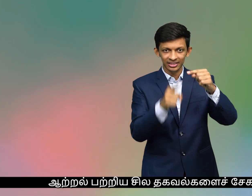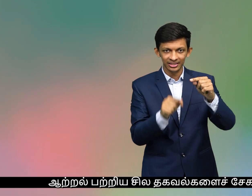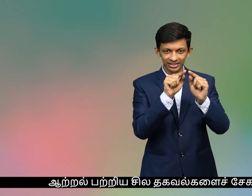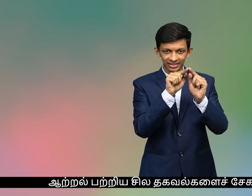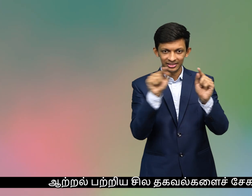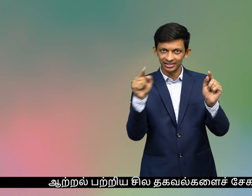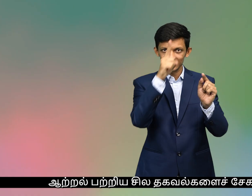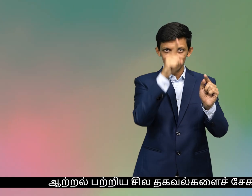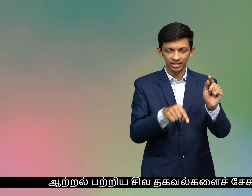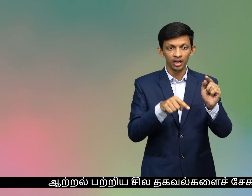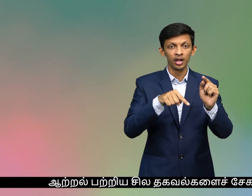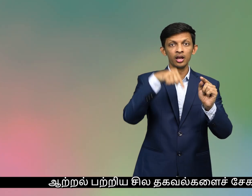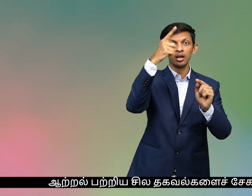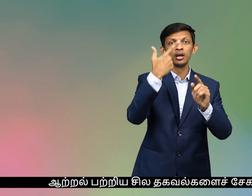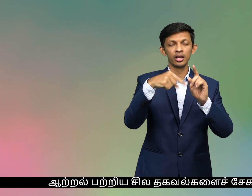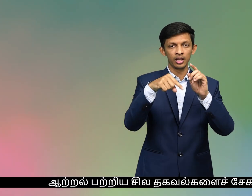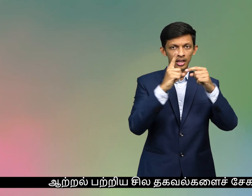சில தகவல்களை காண்போம்.